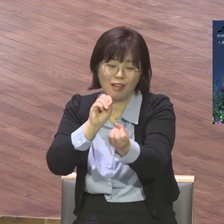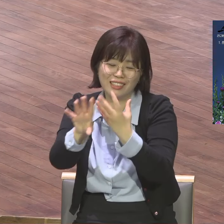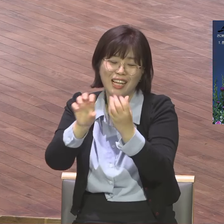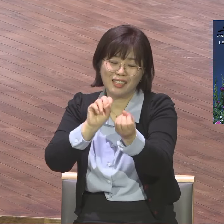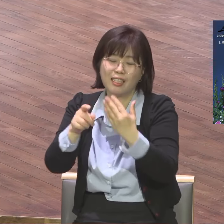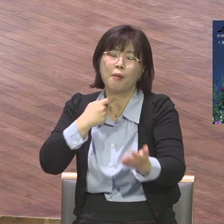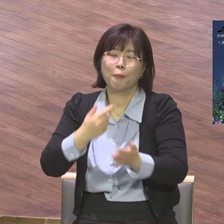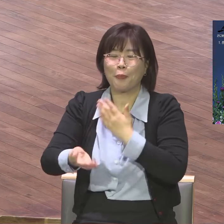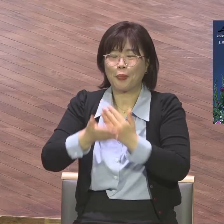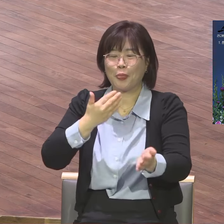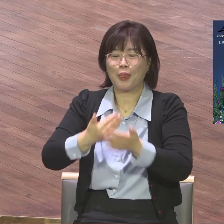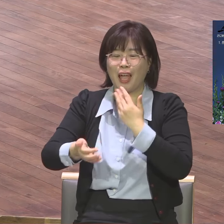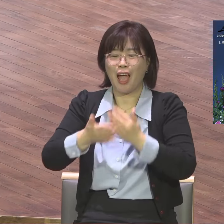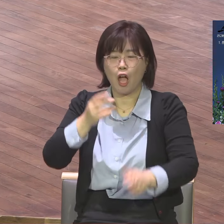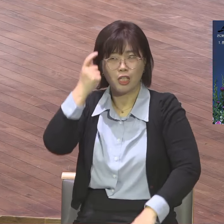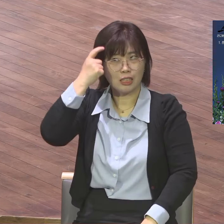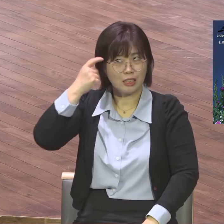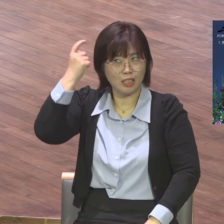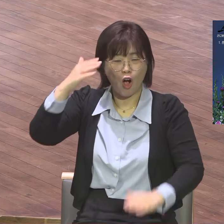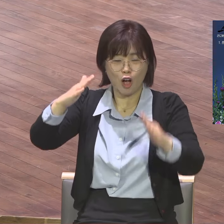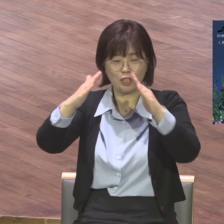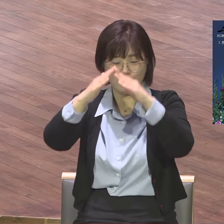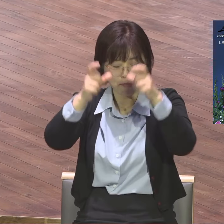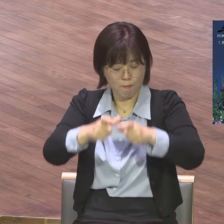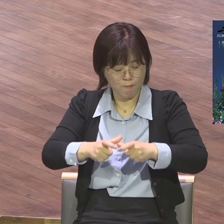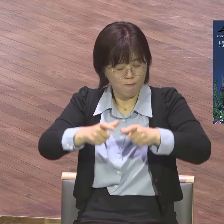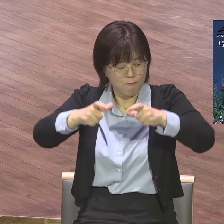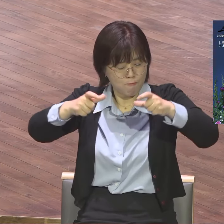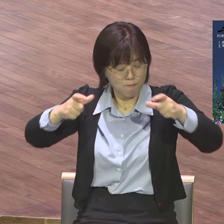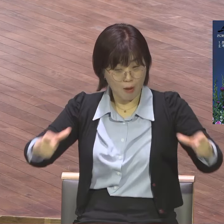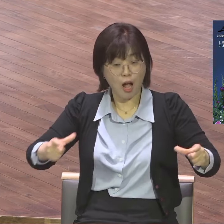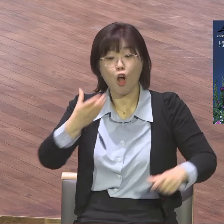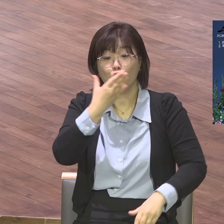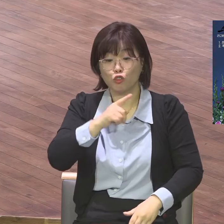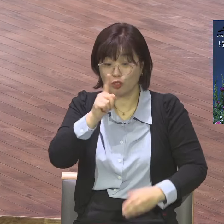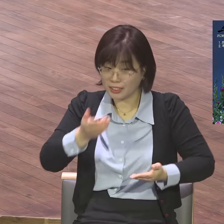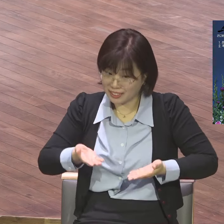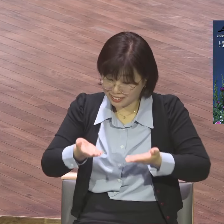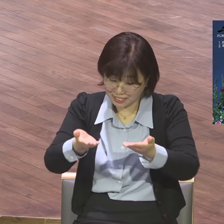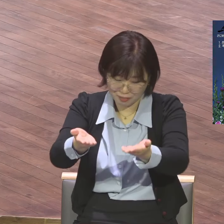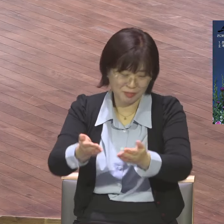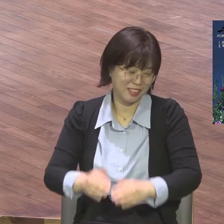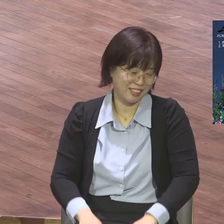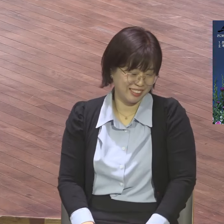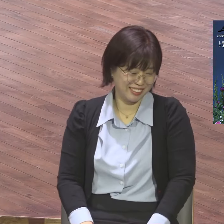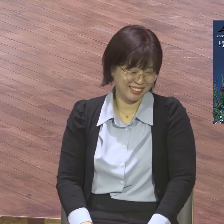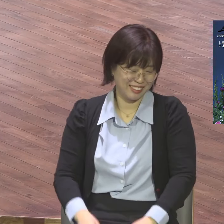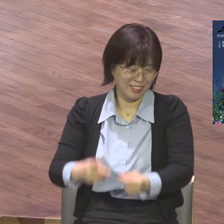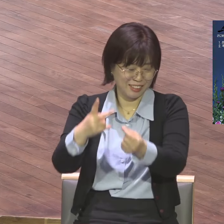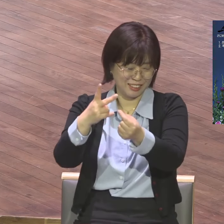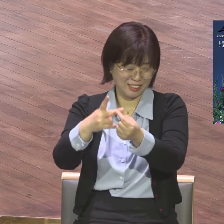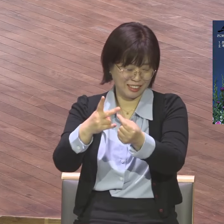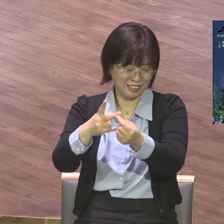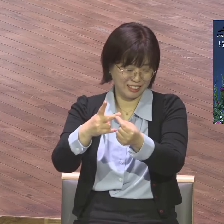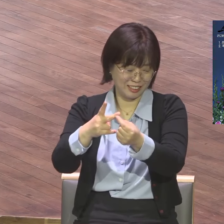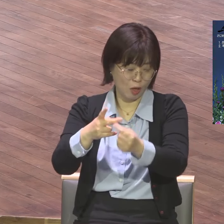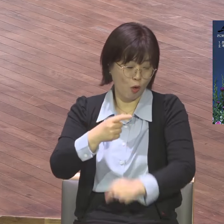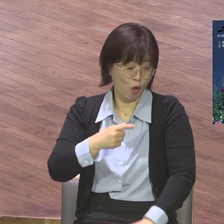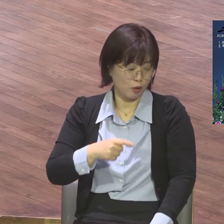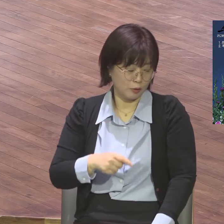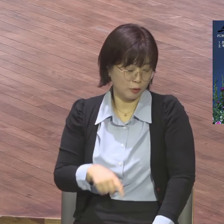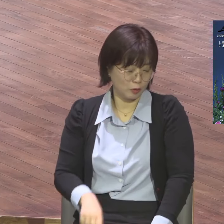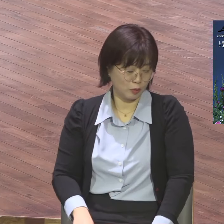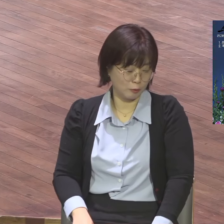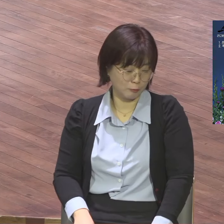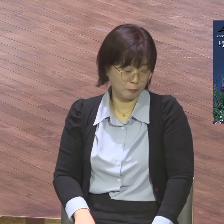주님으로 축복합니다. 동제로 추구해야 할 해 위의 삶입니다. 해 아래의 삶이